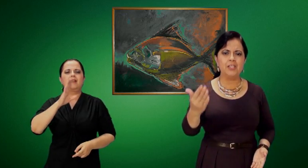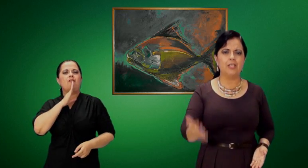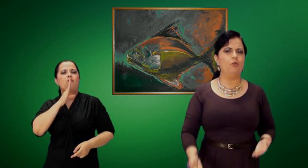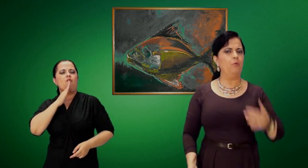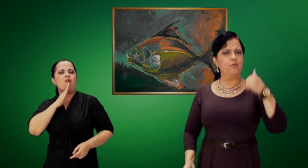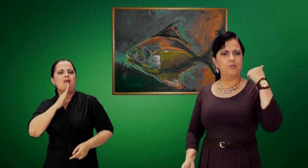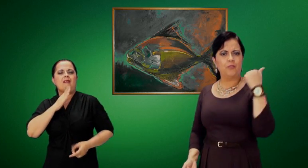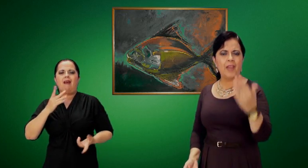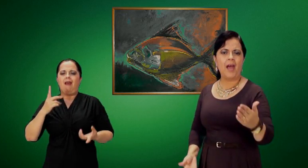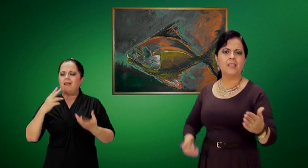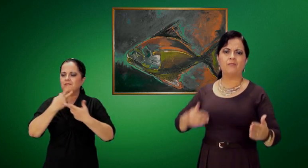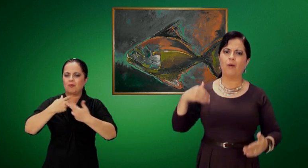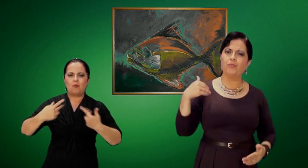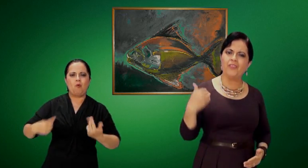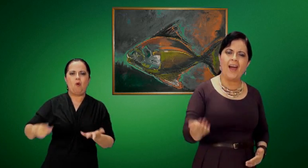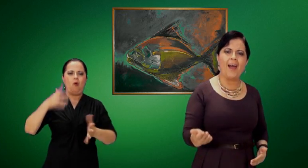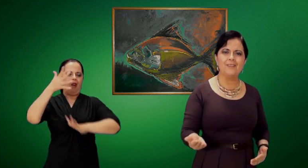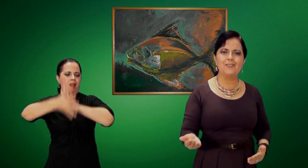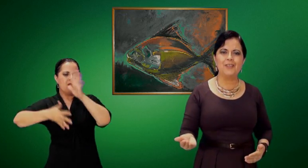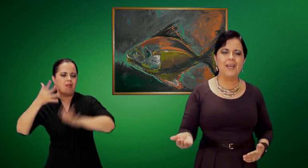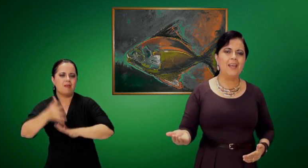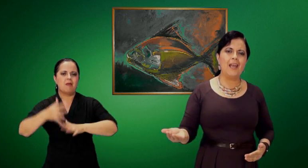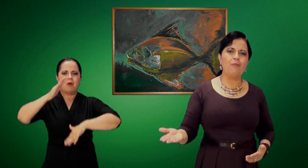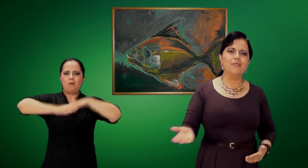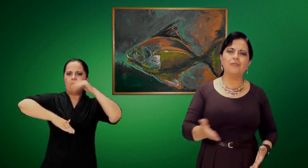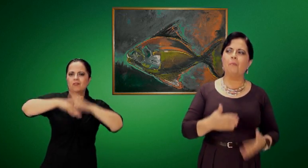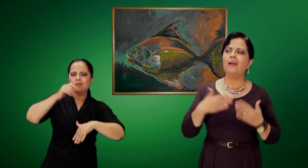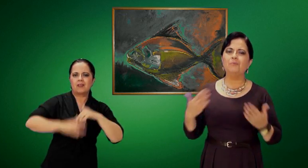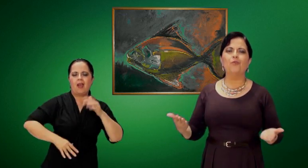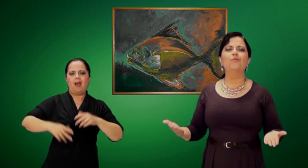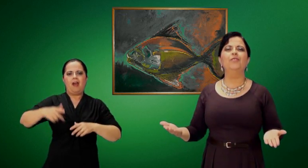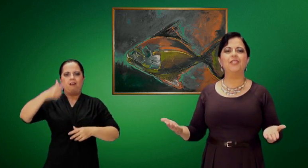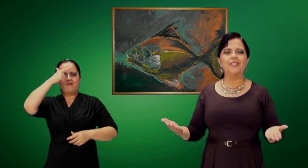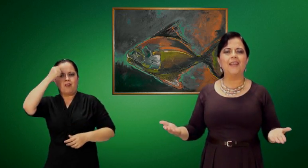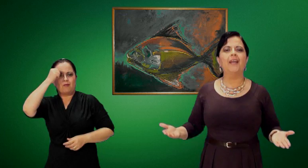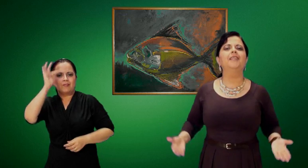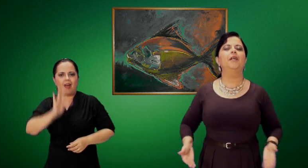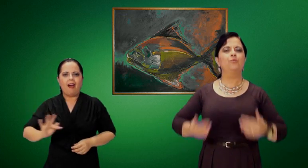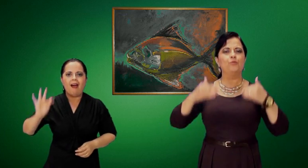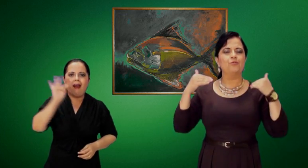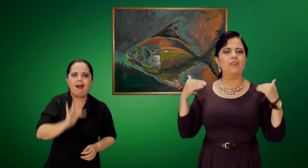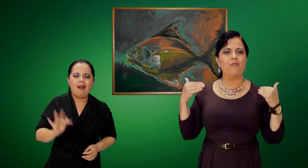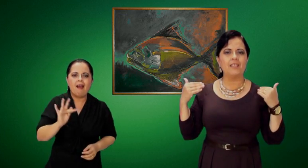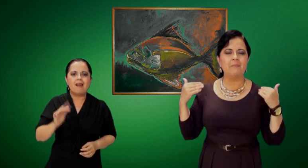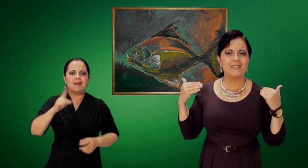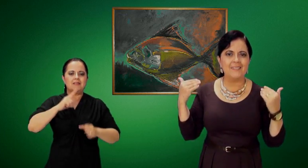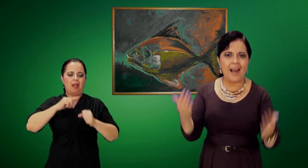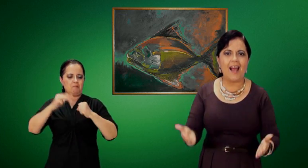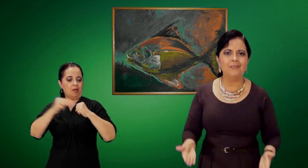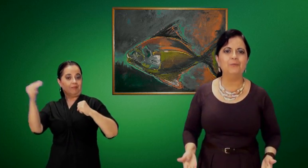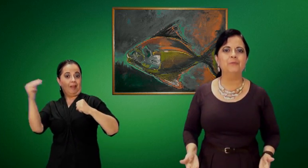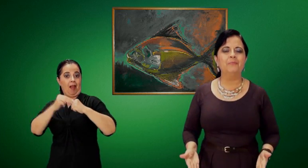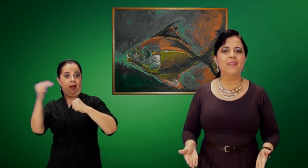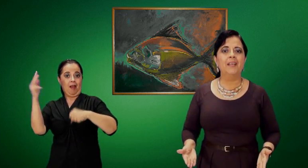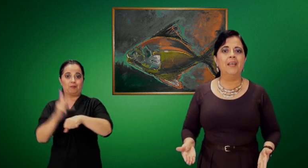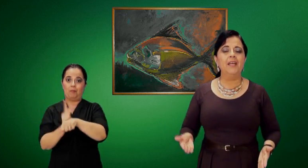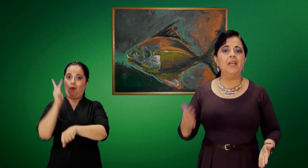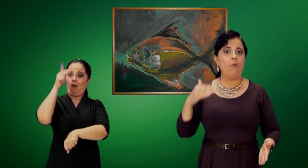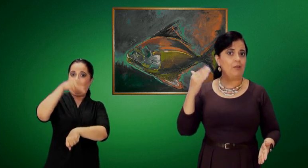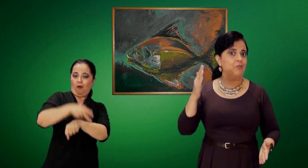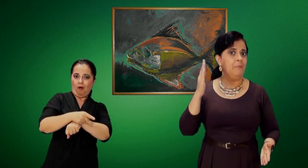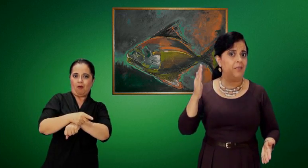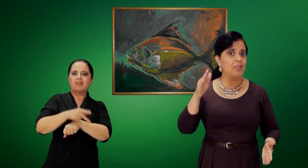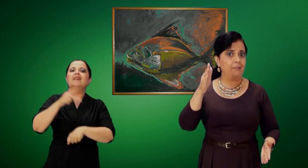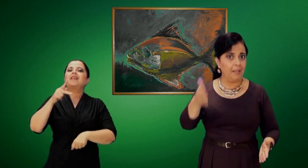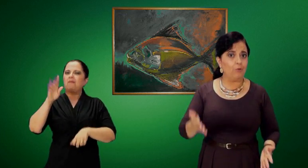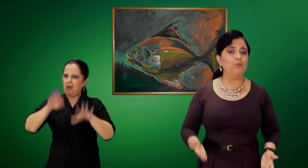a vida, já são profissionais, faculdade, e a coisa que eu mais me orgulho de dizer é que tem estudos que faz mestrado, e